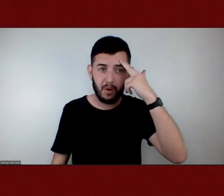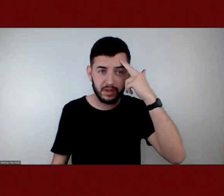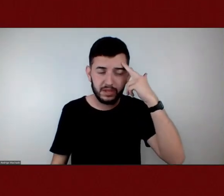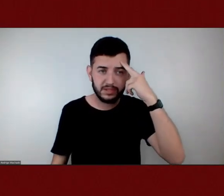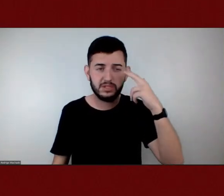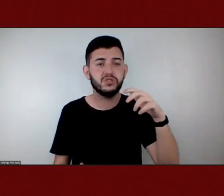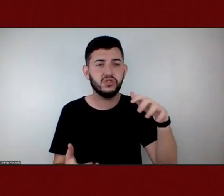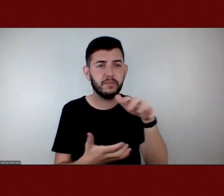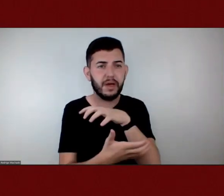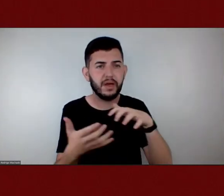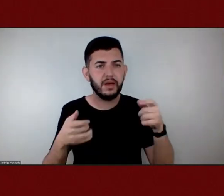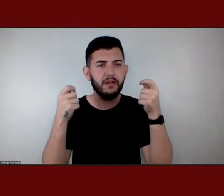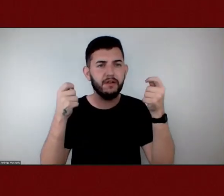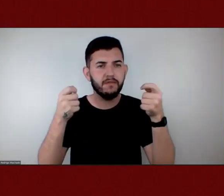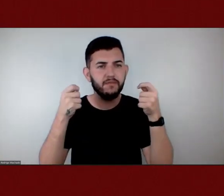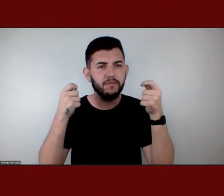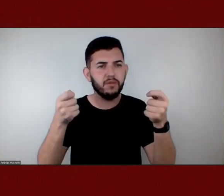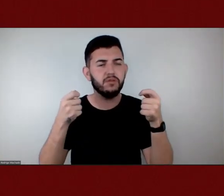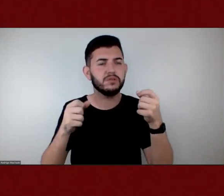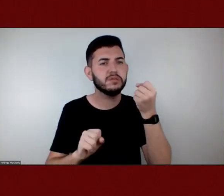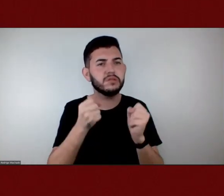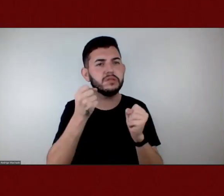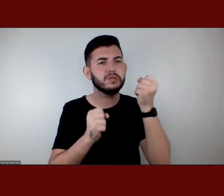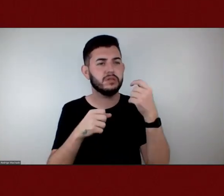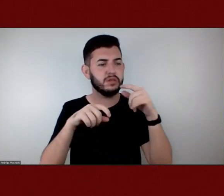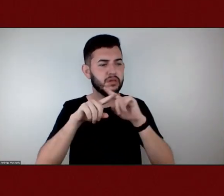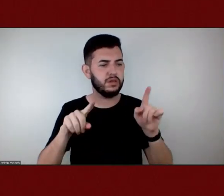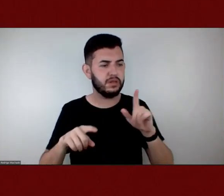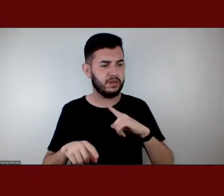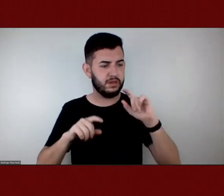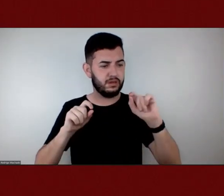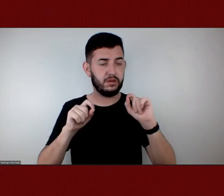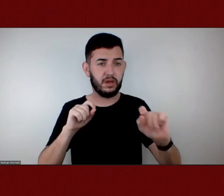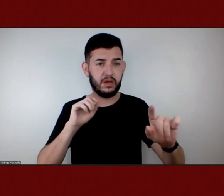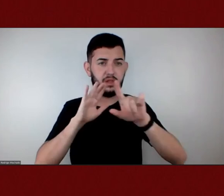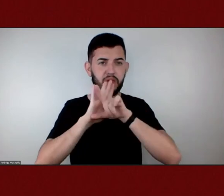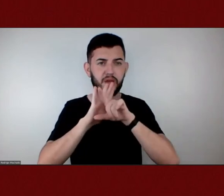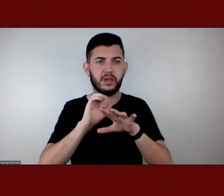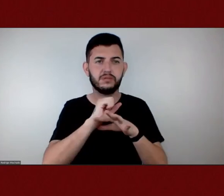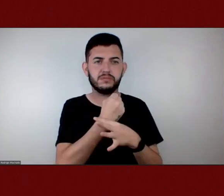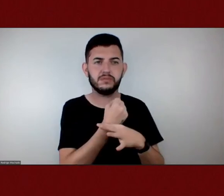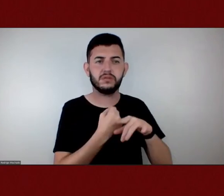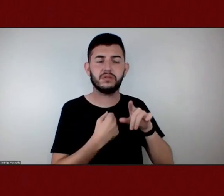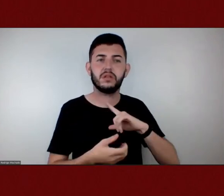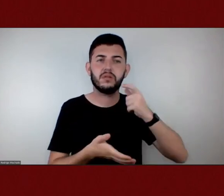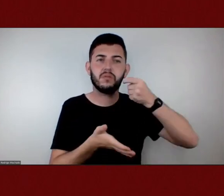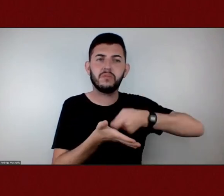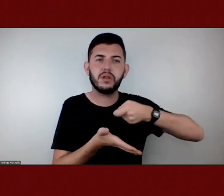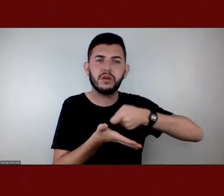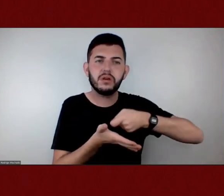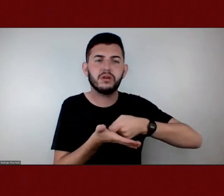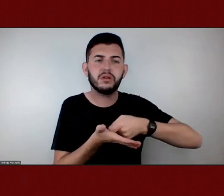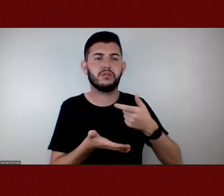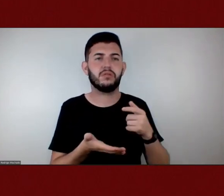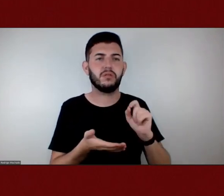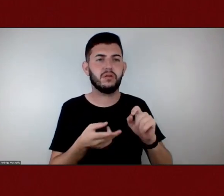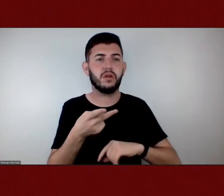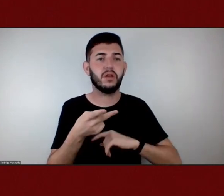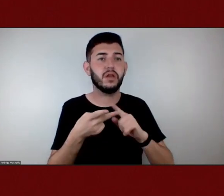a realidade da vida comum, a exigir transigência, negociação e